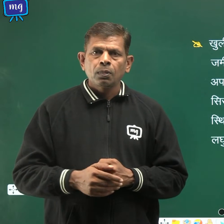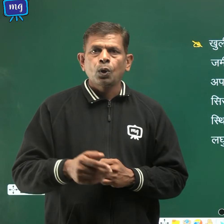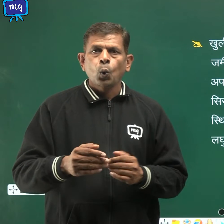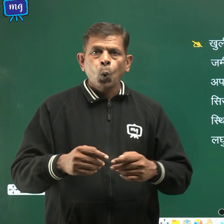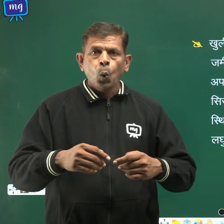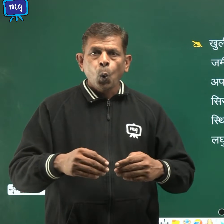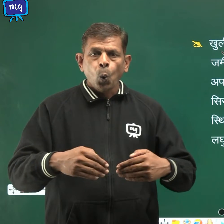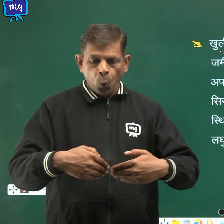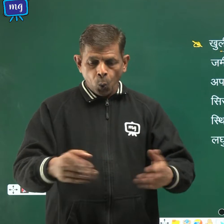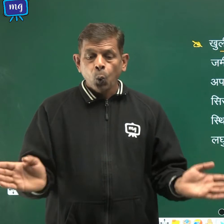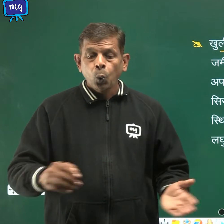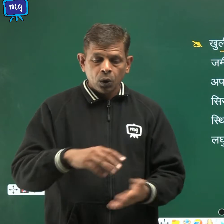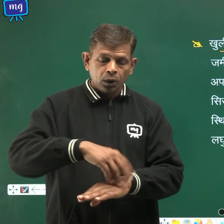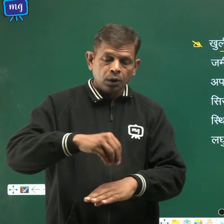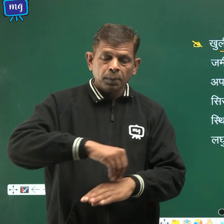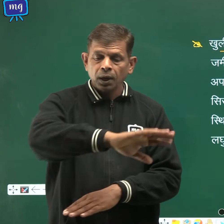खुली जमीन पर